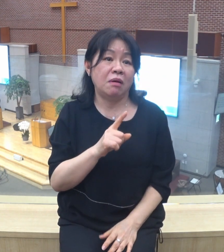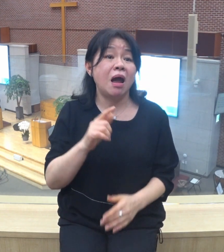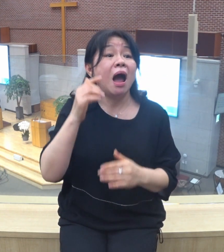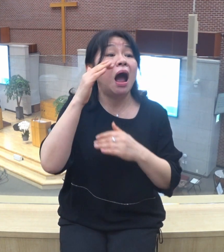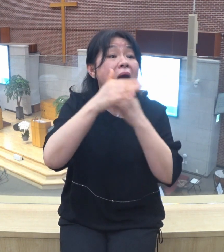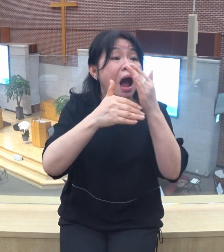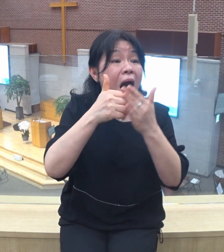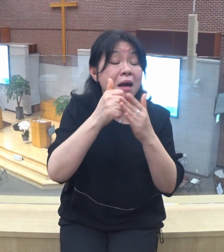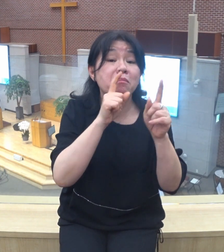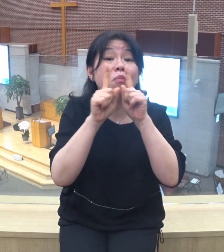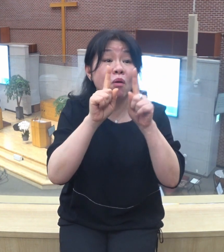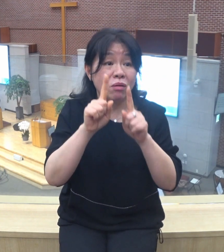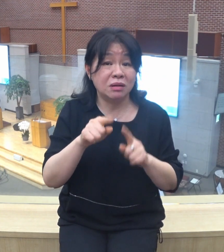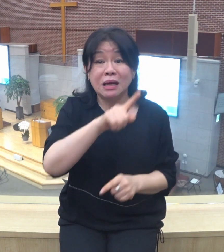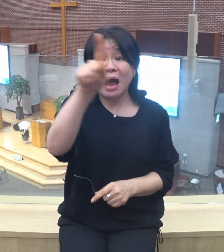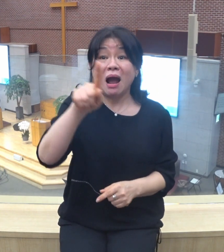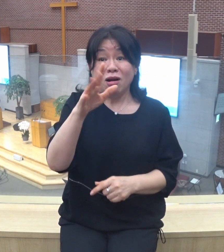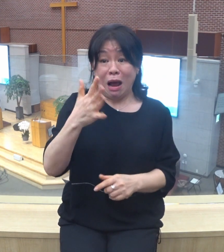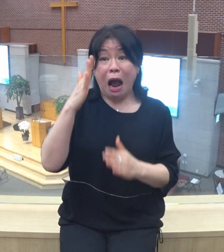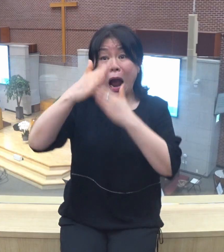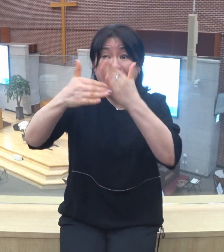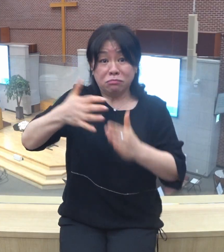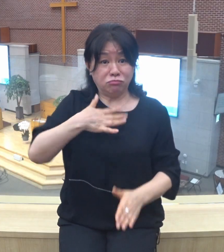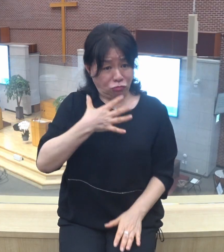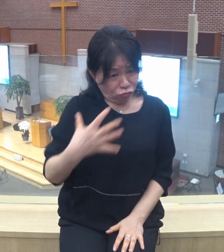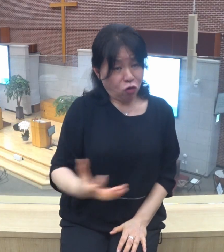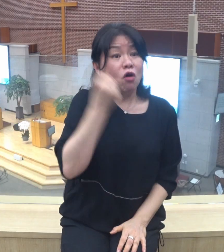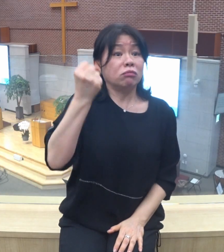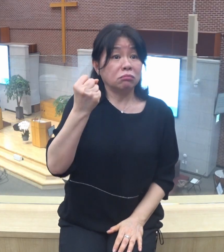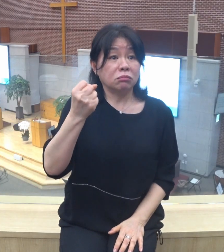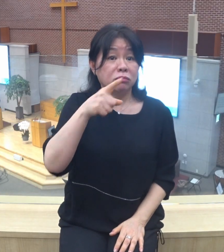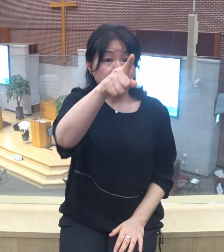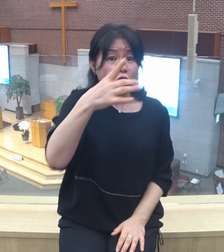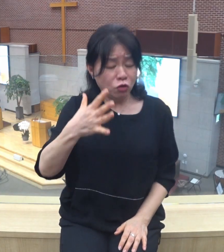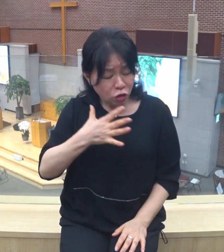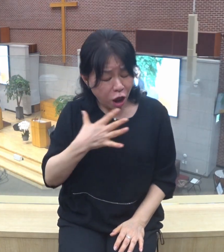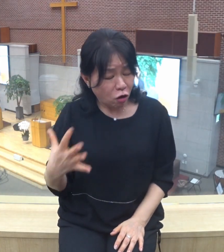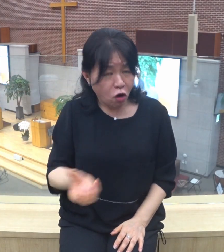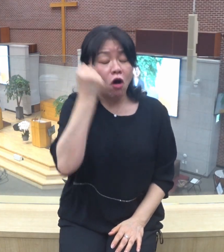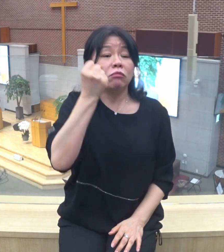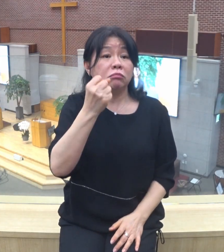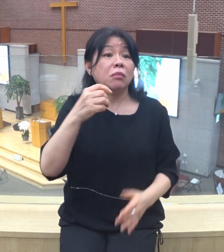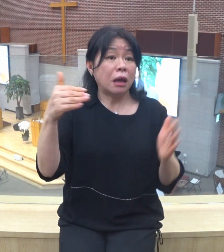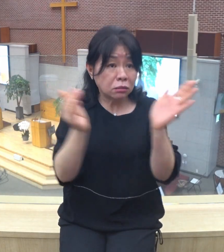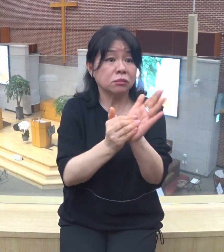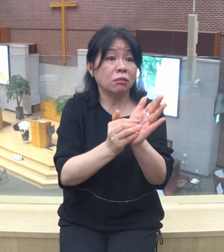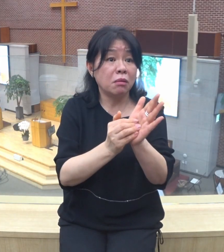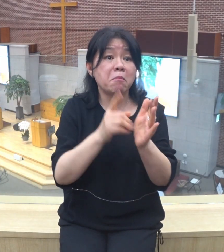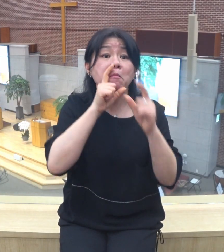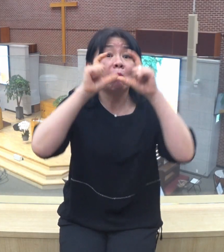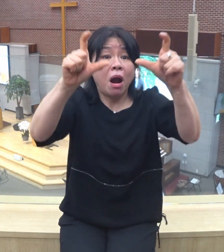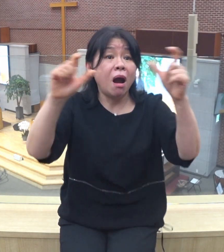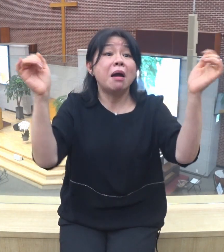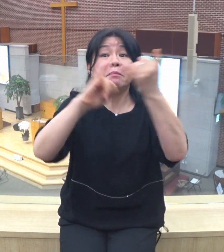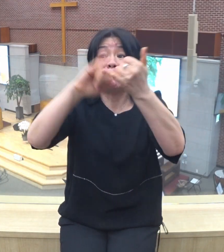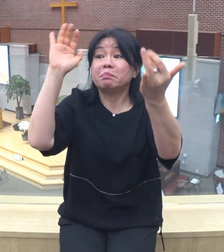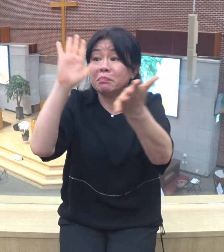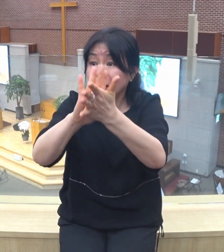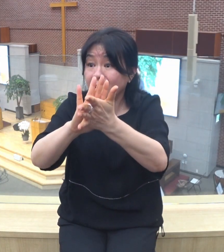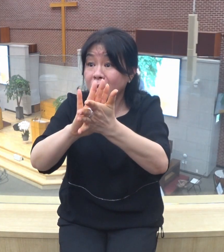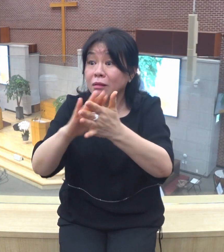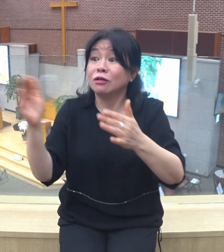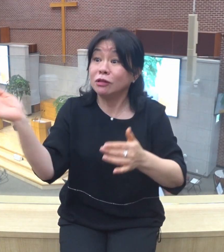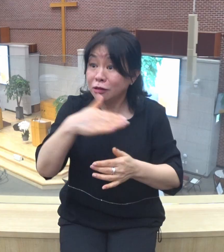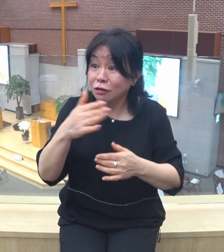삶의 것, 하나님의 자녀인 우리의 삶에는 물도 있고 불도 있습니다. 이런 위기가 없으면 좋겠지만 그것이